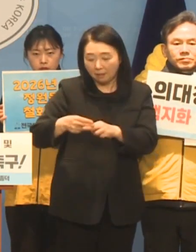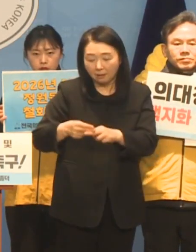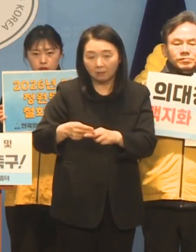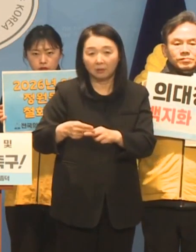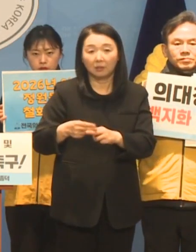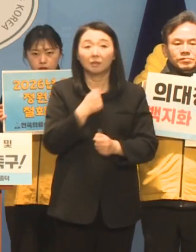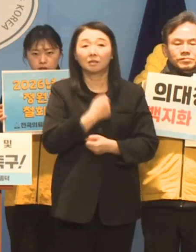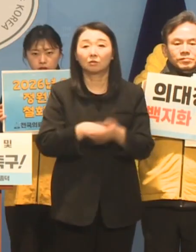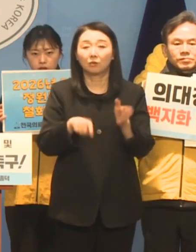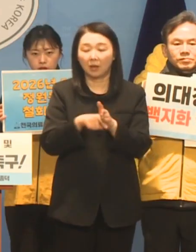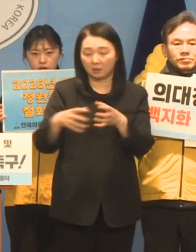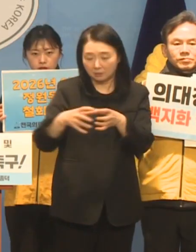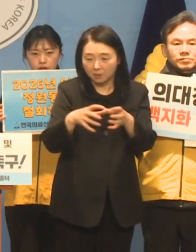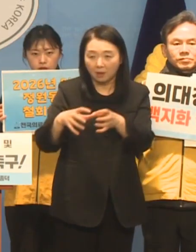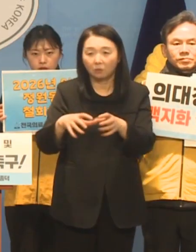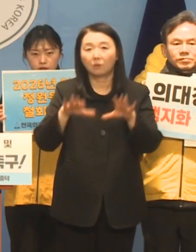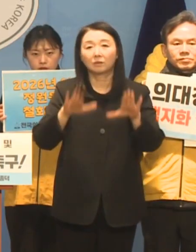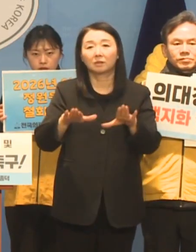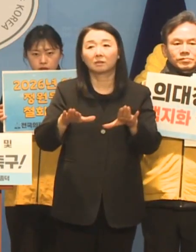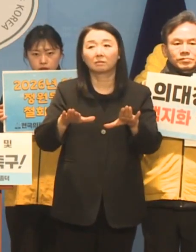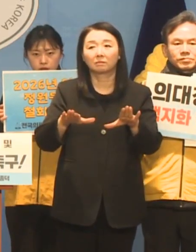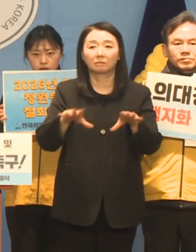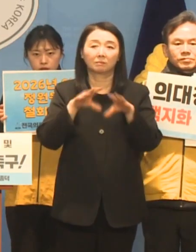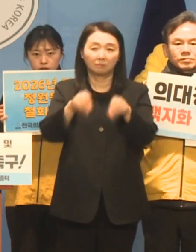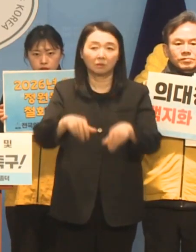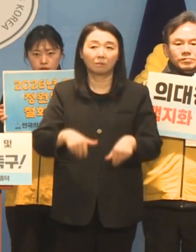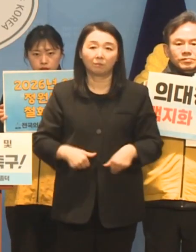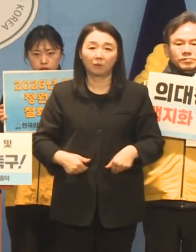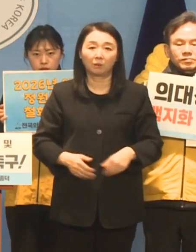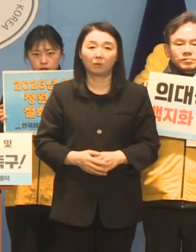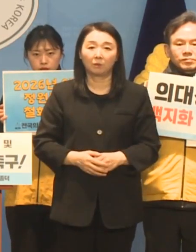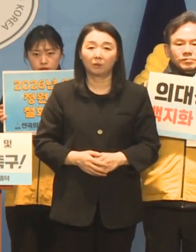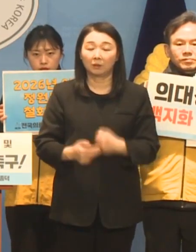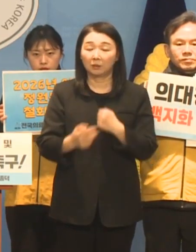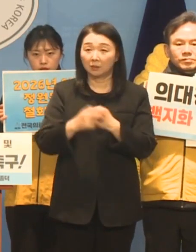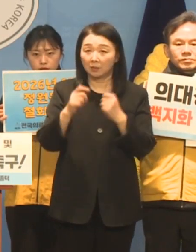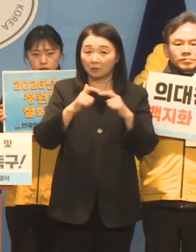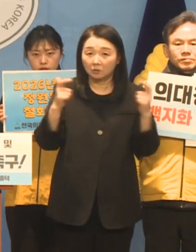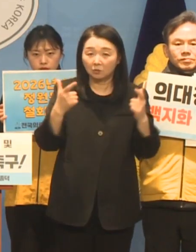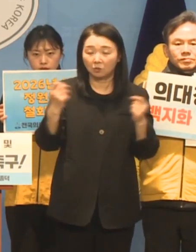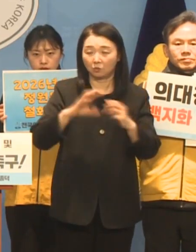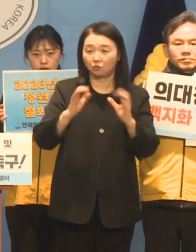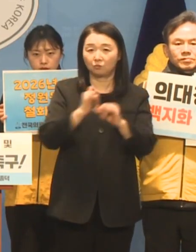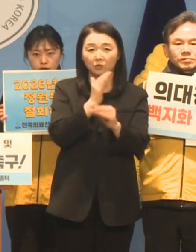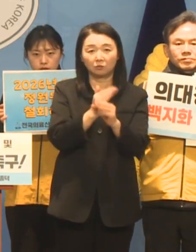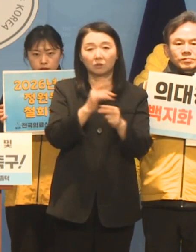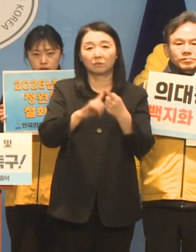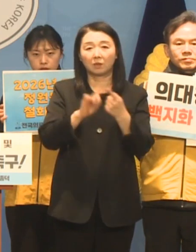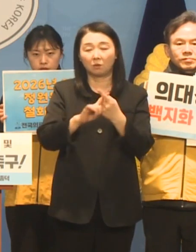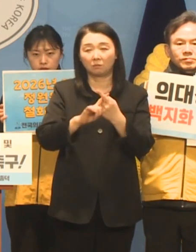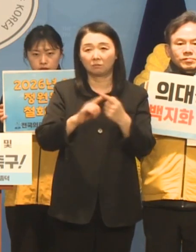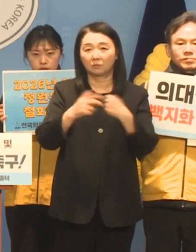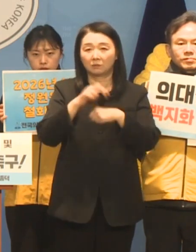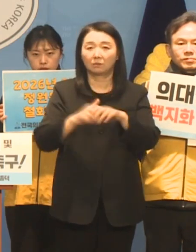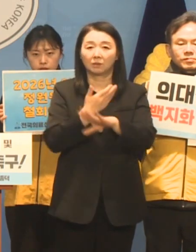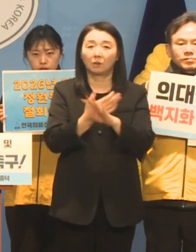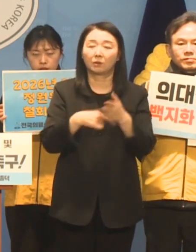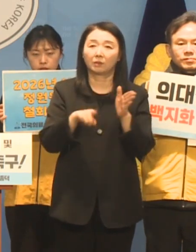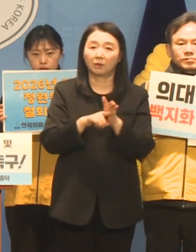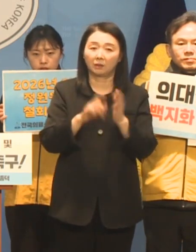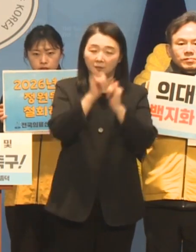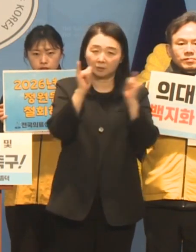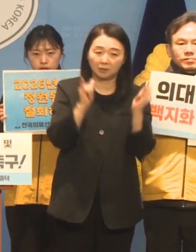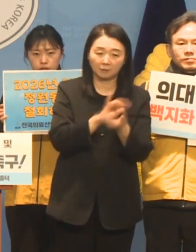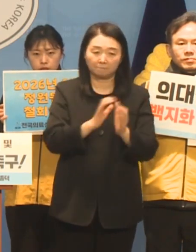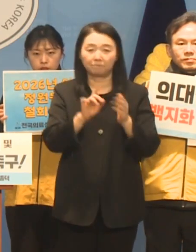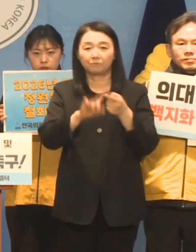없는 집단 행동을 지금이라도 중단하고 의대 증원과 국민 중심의 올바른 의료개혁을 위한 사회적 논의에